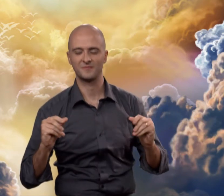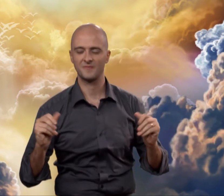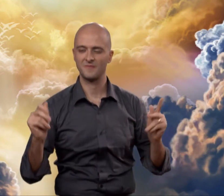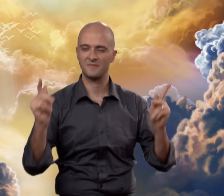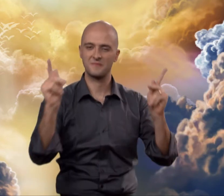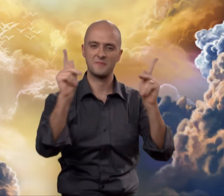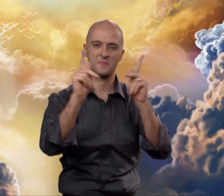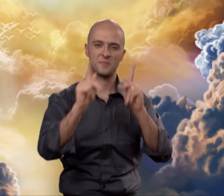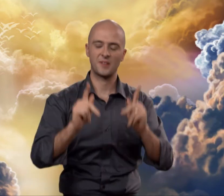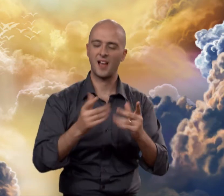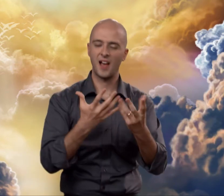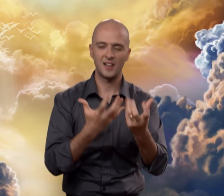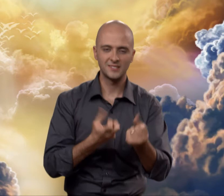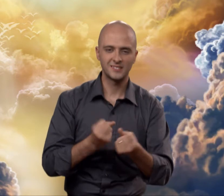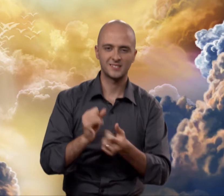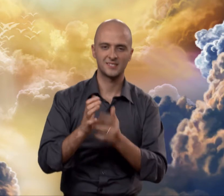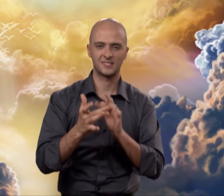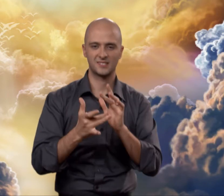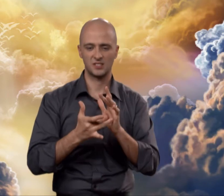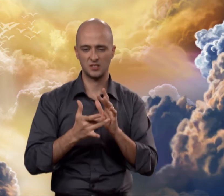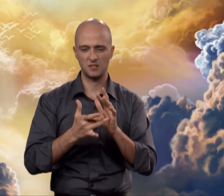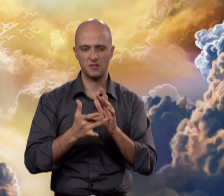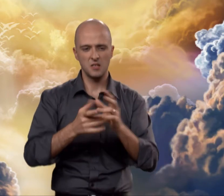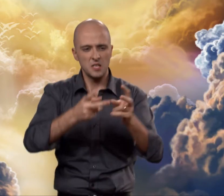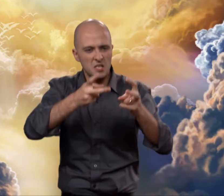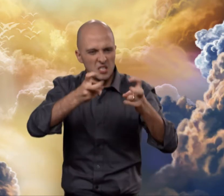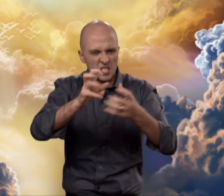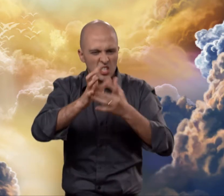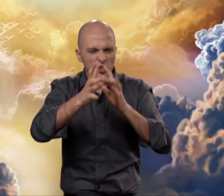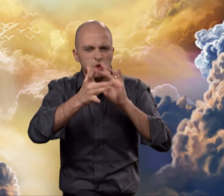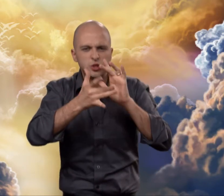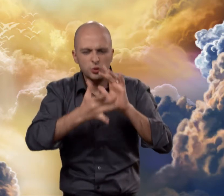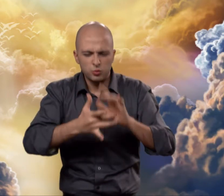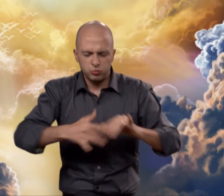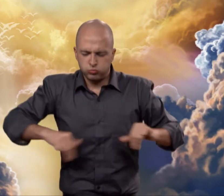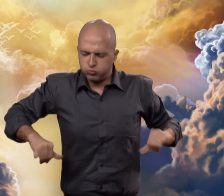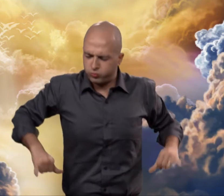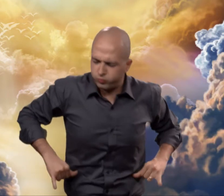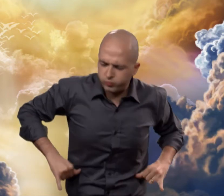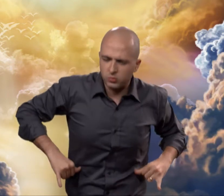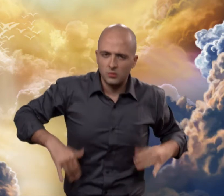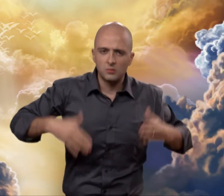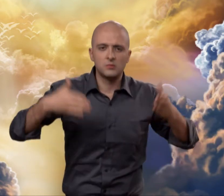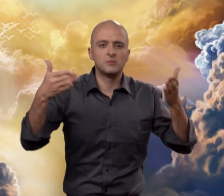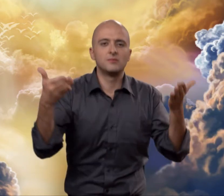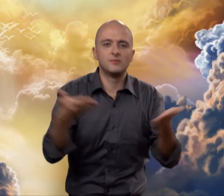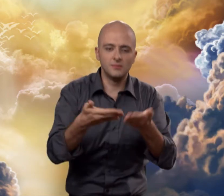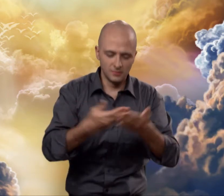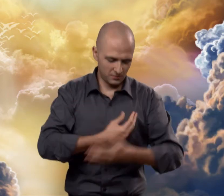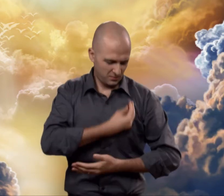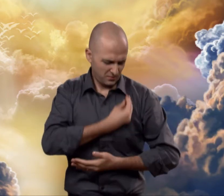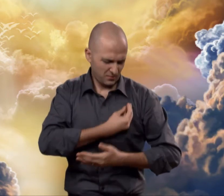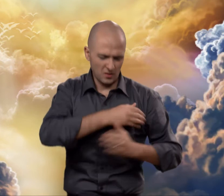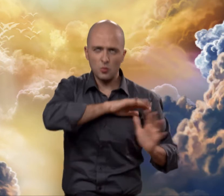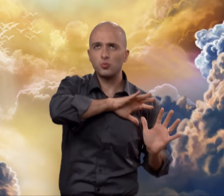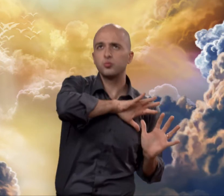esforço de nossa capacidade mental, deixamos de assimilar seu completo significado. O comprimento e a largura,